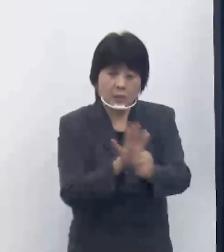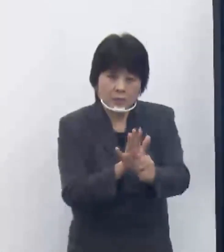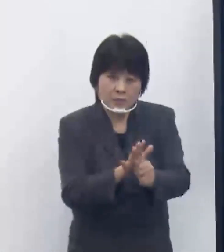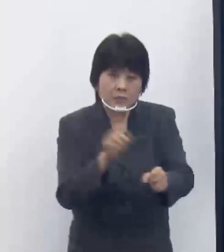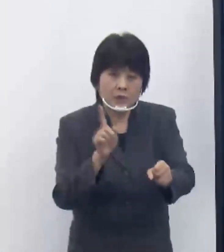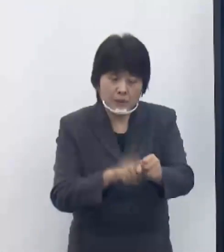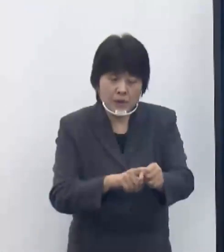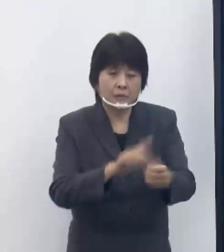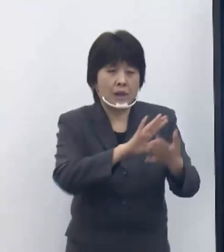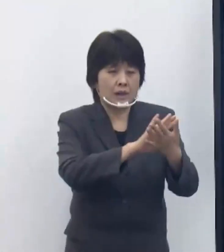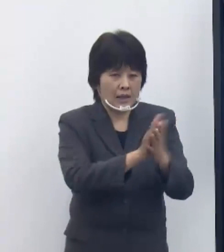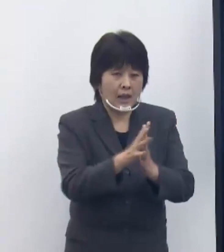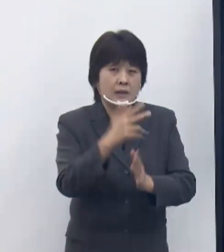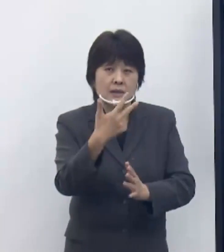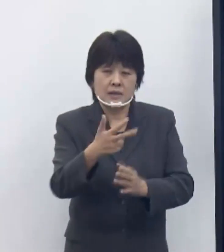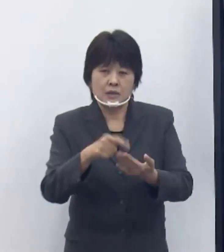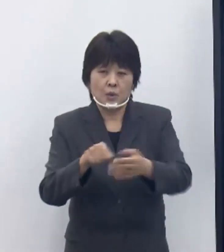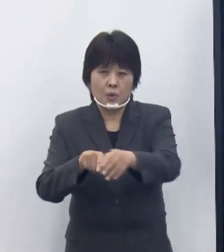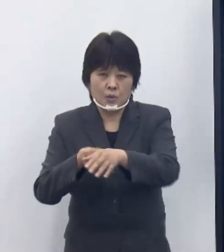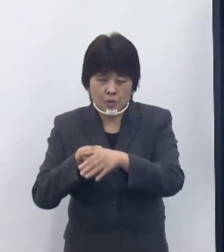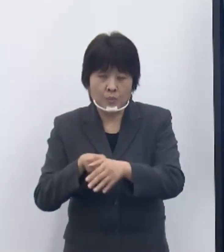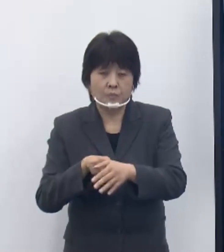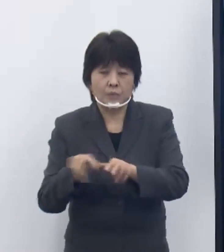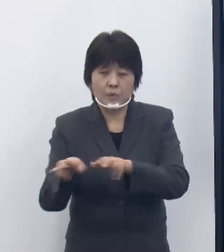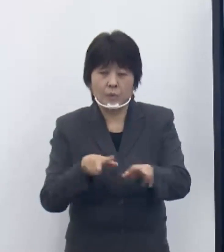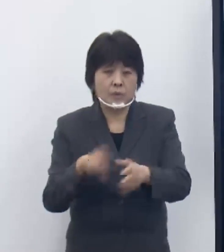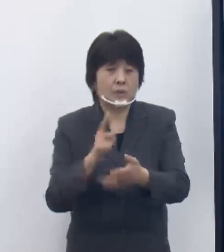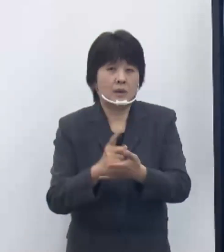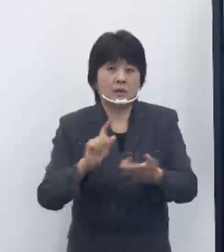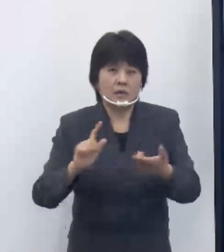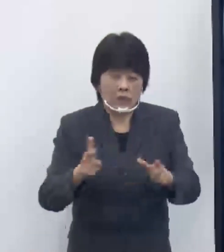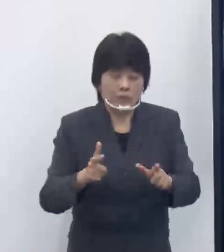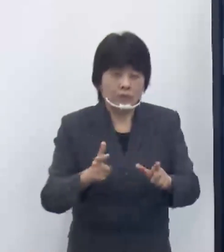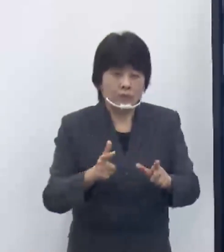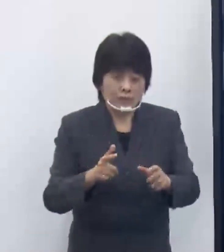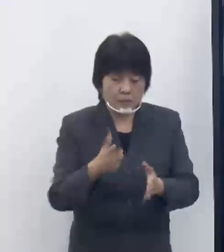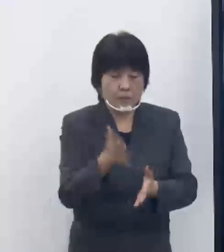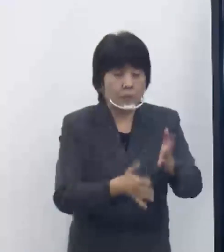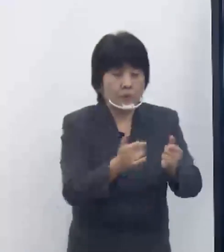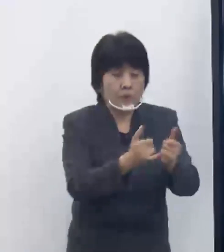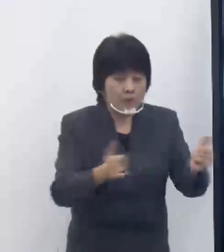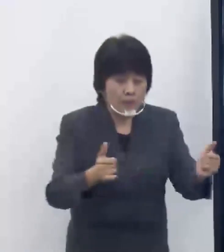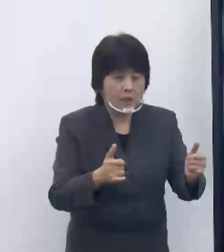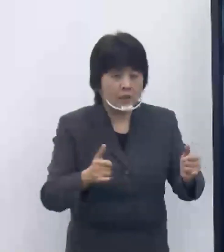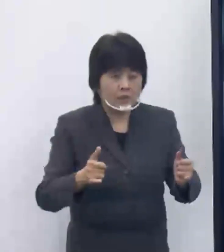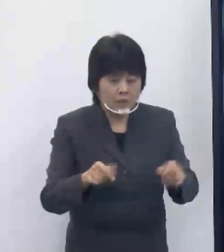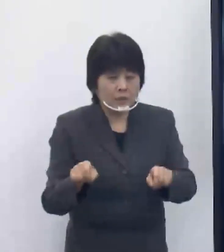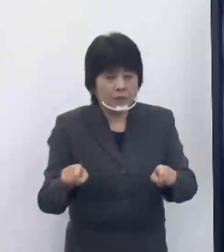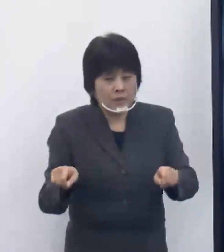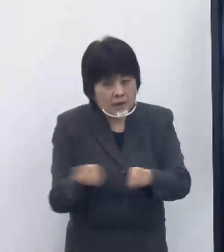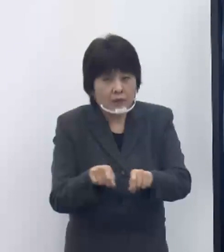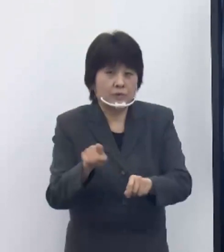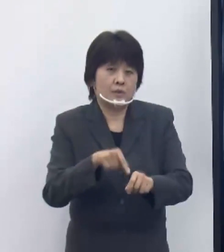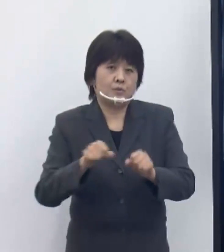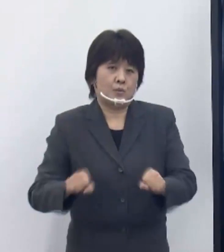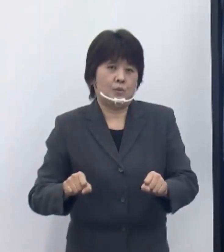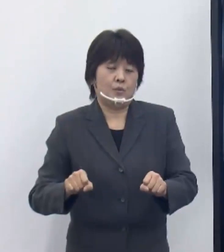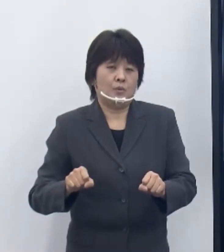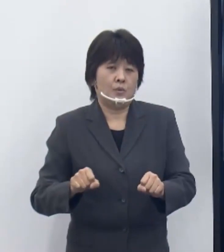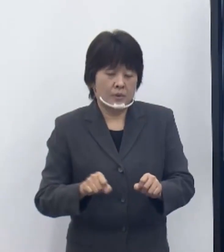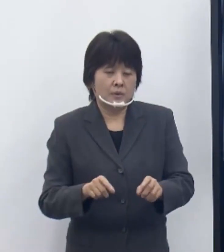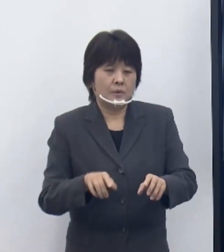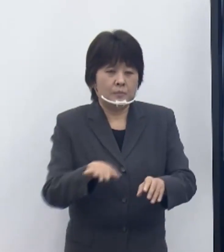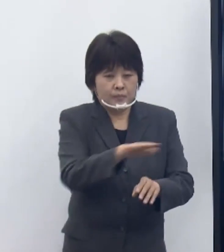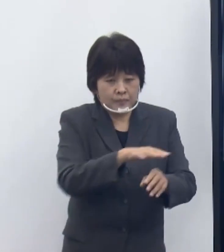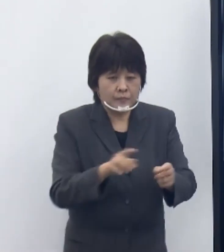町村などの行政機関はもとより、ケアラーの近くにいる人たちが悩みを抱えるケアラーに寄り